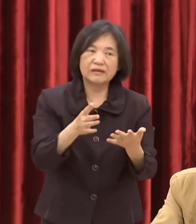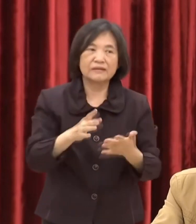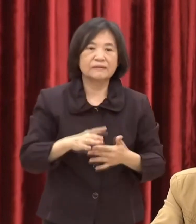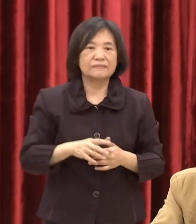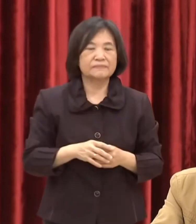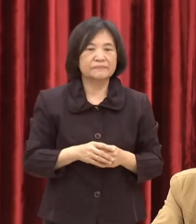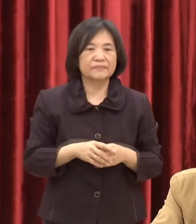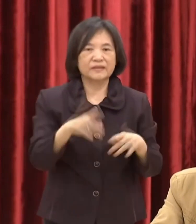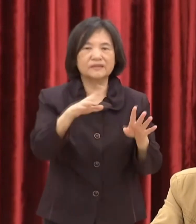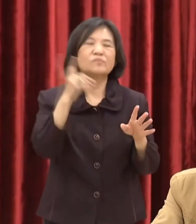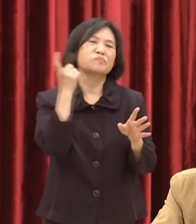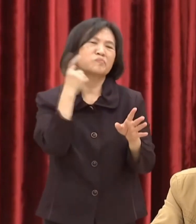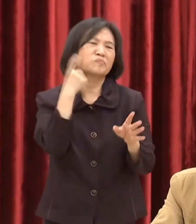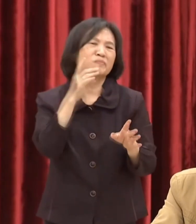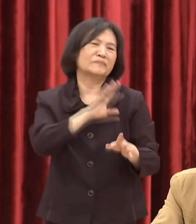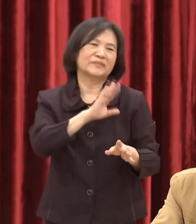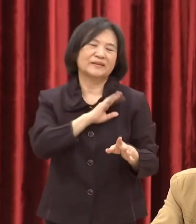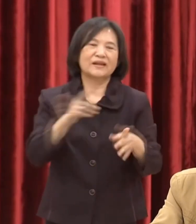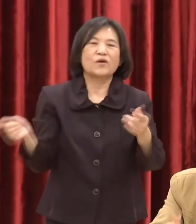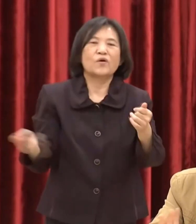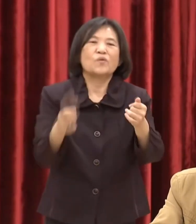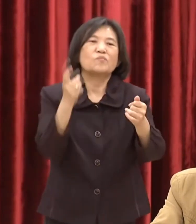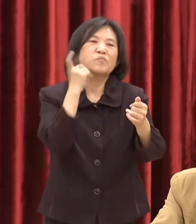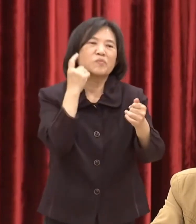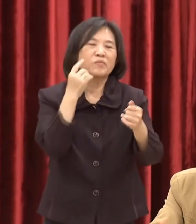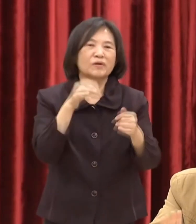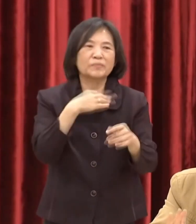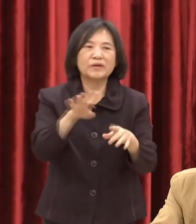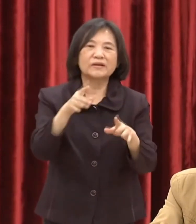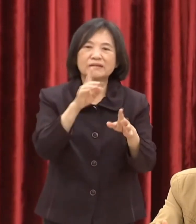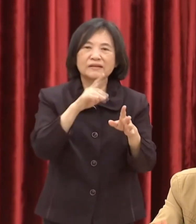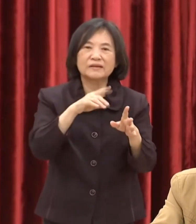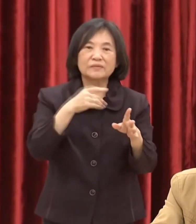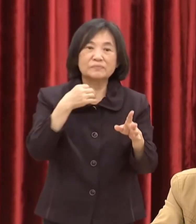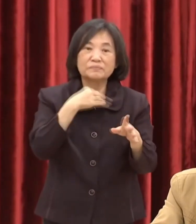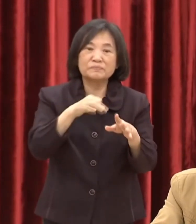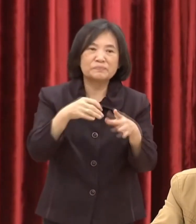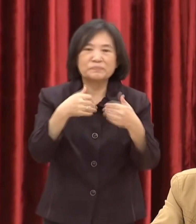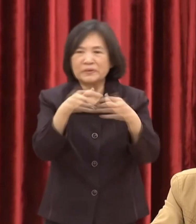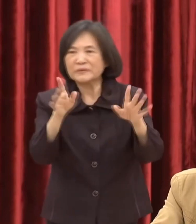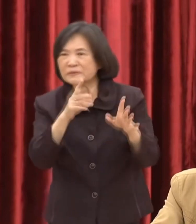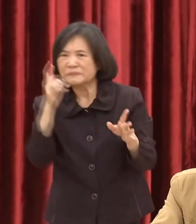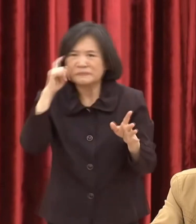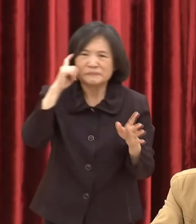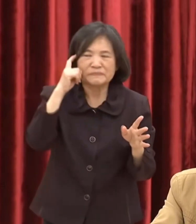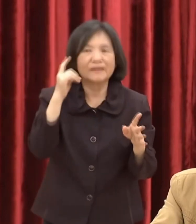道假的，你不用业障重就知道这是假的。